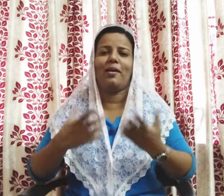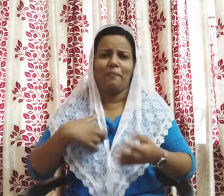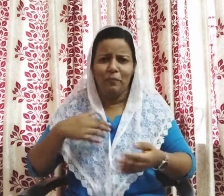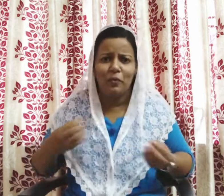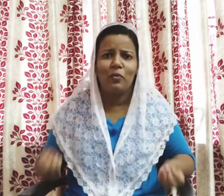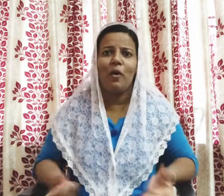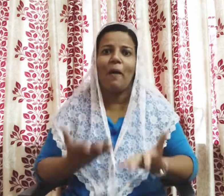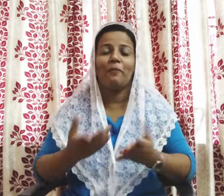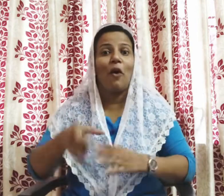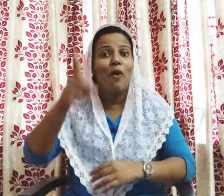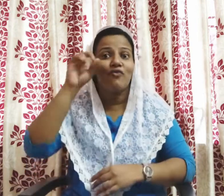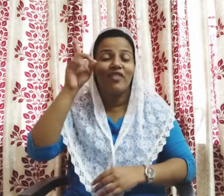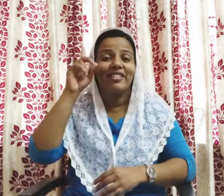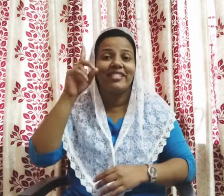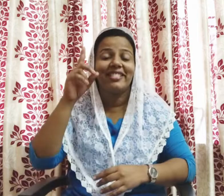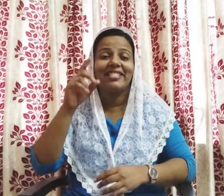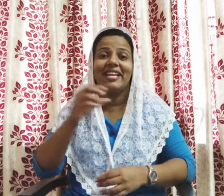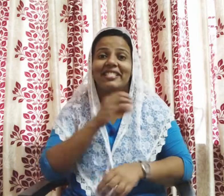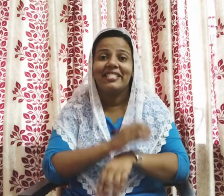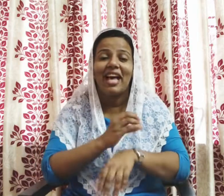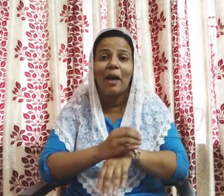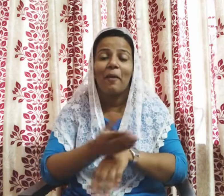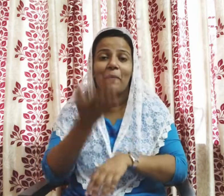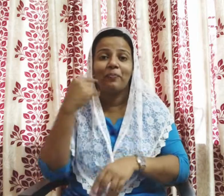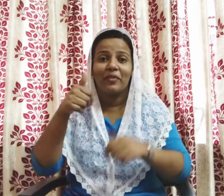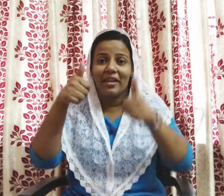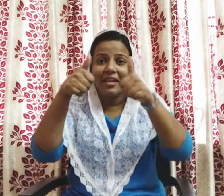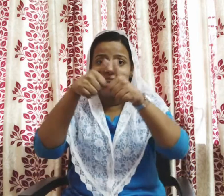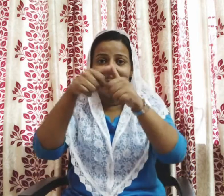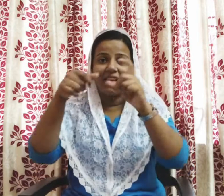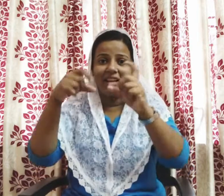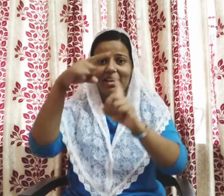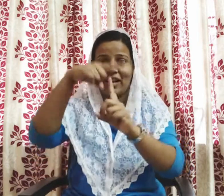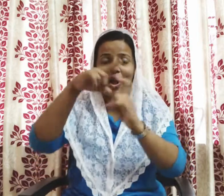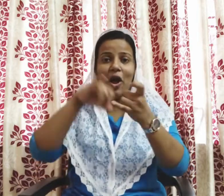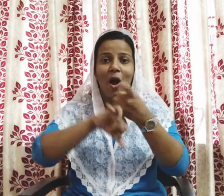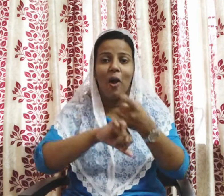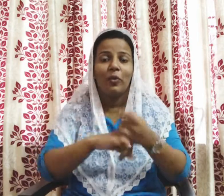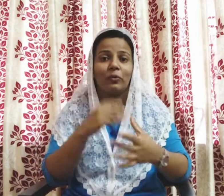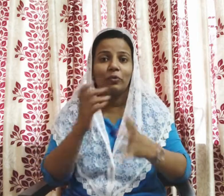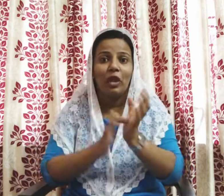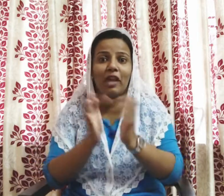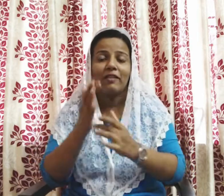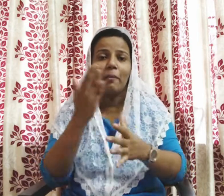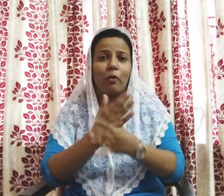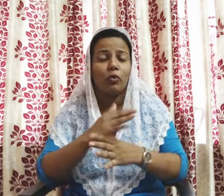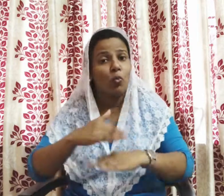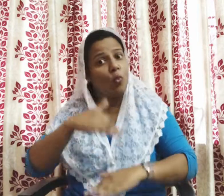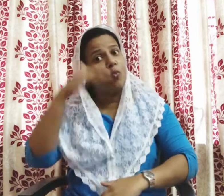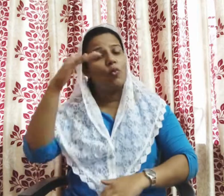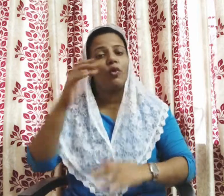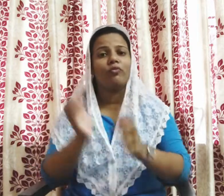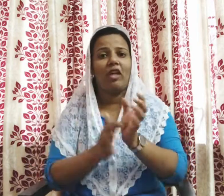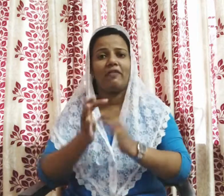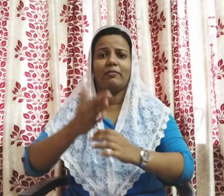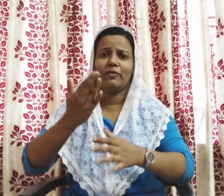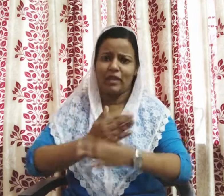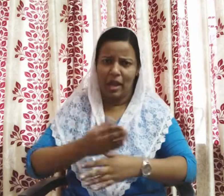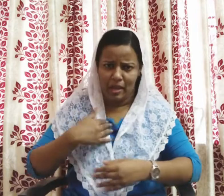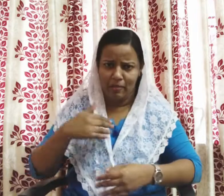സഭയെ കൊണ്ടുപോകാൻ പോകുക. ആദിമ സഭ അപ്പോസ്തലൻ പ്രവൃത്തി വായിക്കുന്ന അത്ഭുതങ്ങളെക്കാളും വലുത് ഈ ദിവസങ്ങളിൽ നമ്മളിലൂടെ ചെയ്യാൻ പോകുക. കാരണം സെയിം ഹോളി സ്പിരിറ്റാണ്